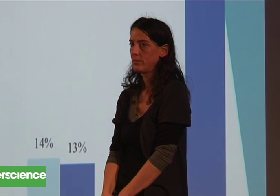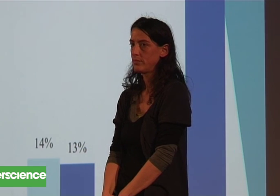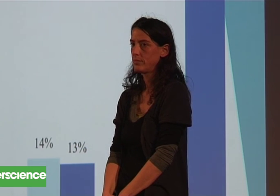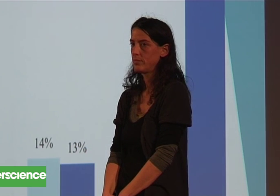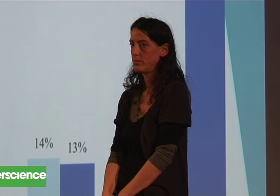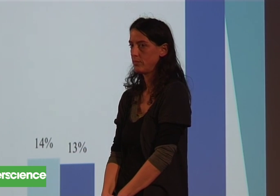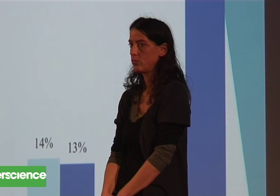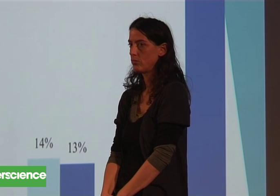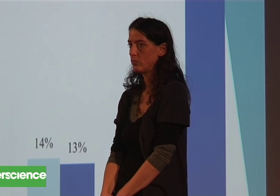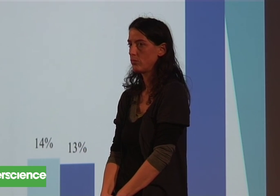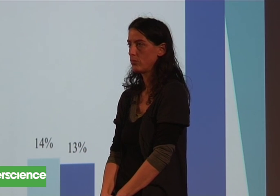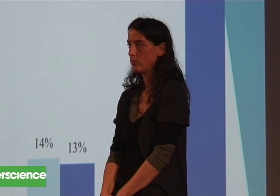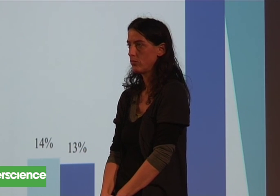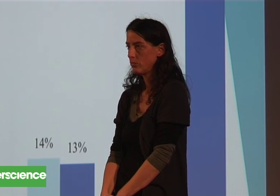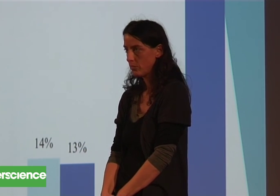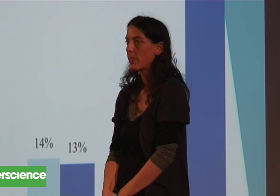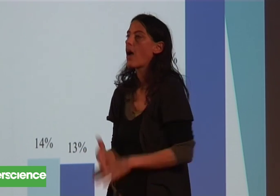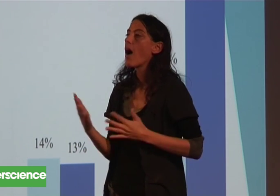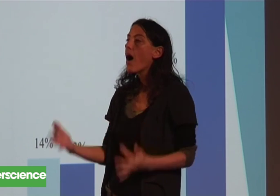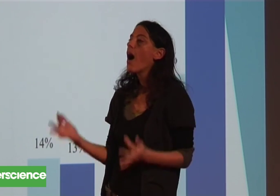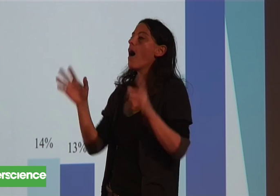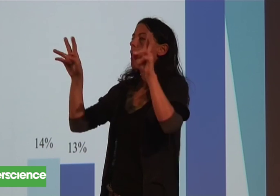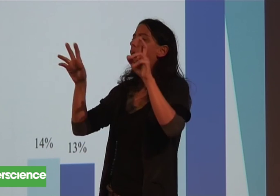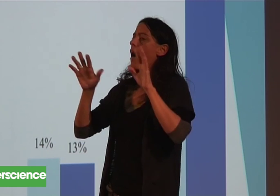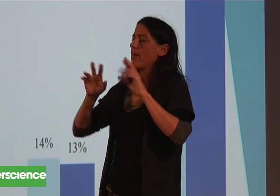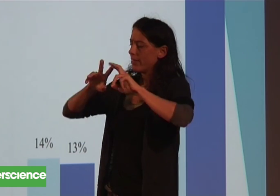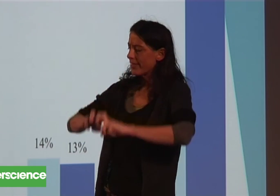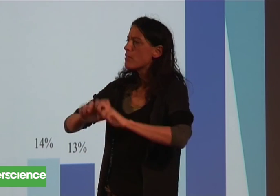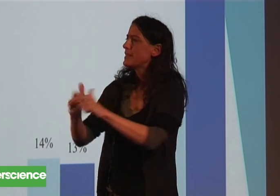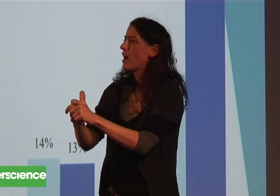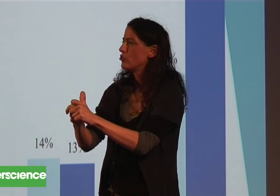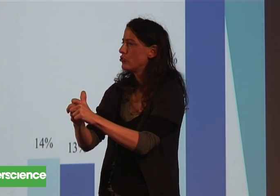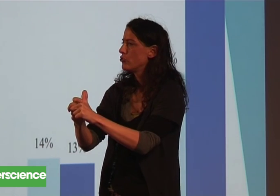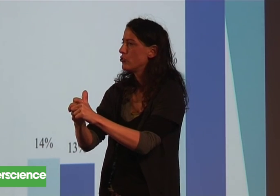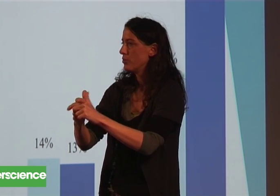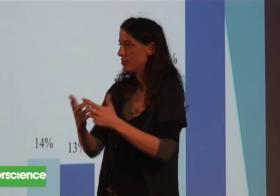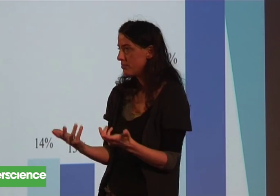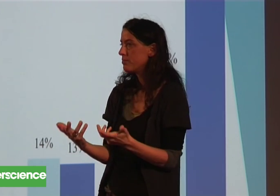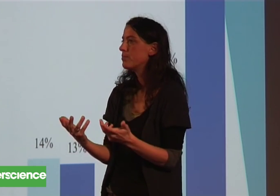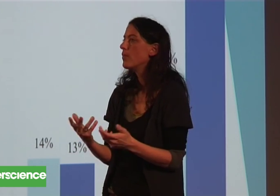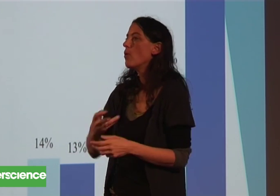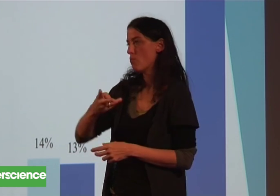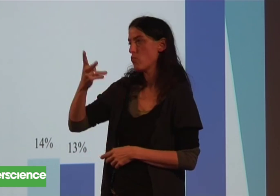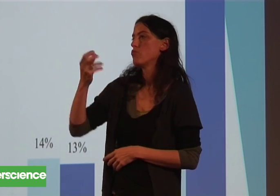Par contre, le recours au dépistage est un peu plus fréquent, ce qui est cohérent donc avec un peu plus de prise de